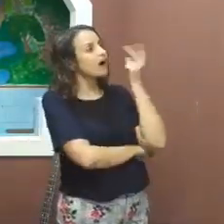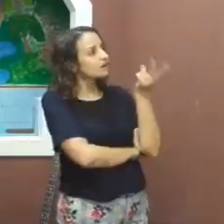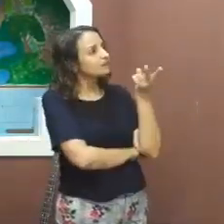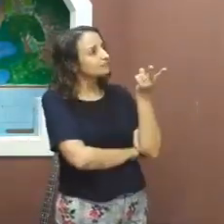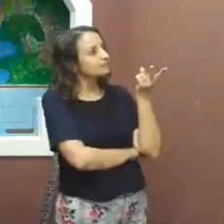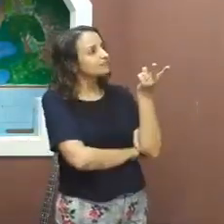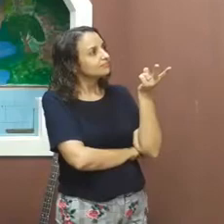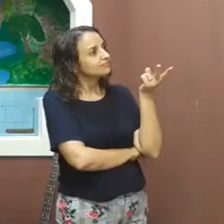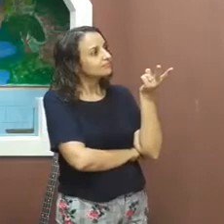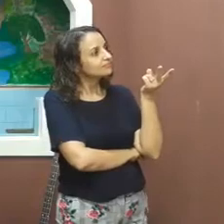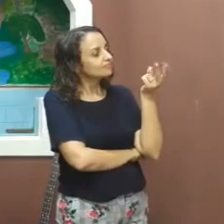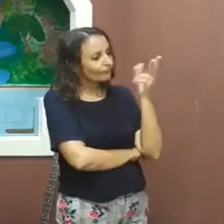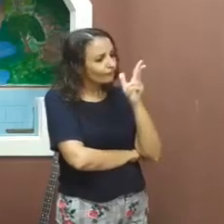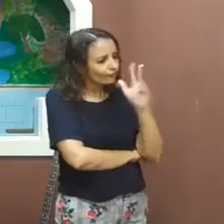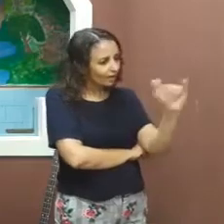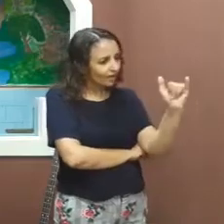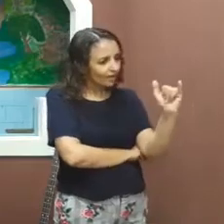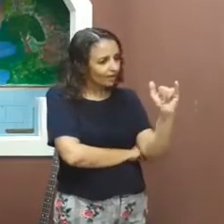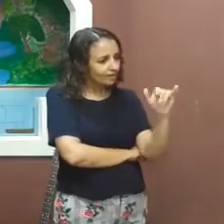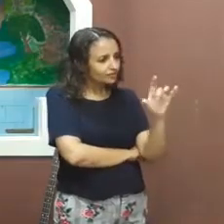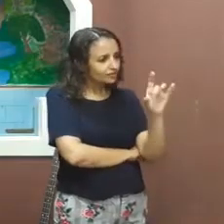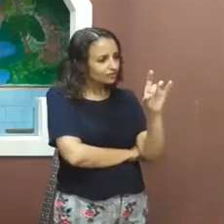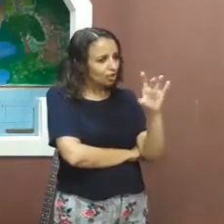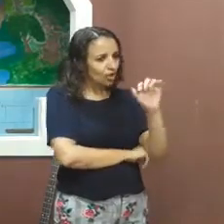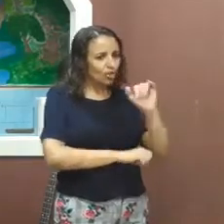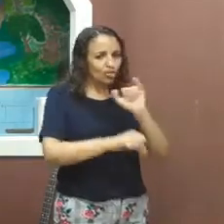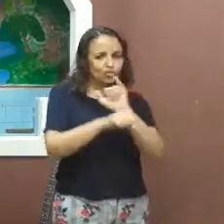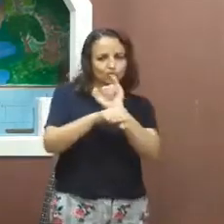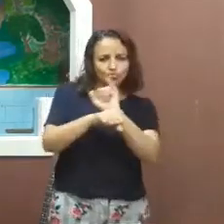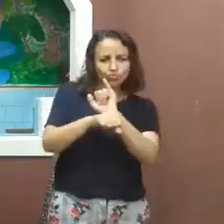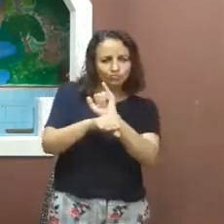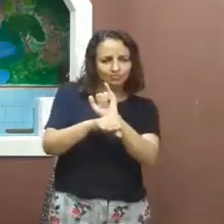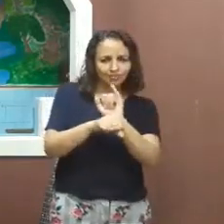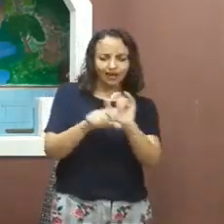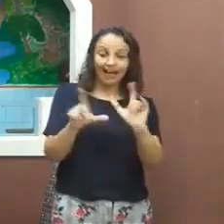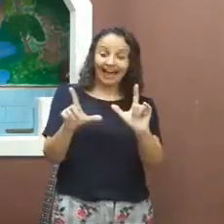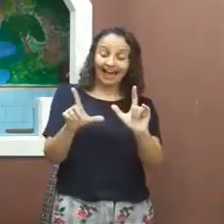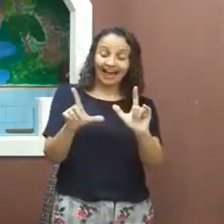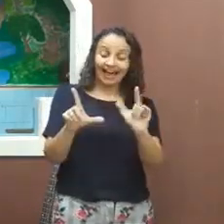Mas vai na natureza mesmo, vai no vídeo do YouTube.